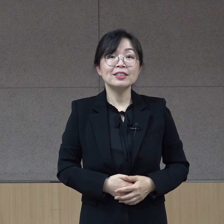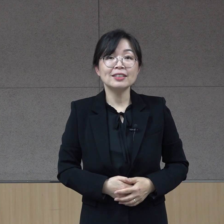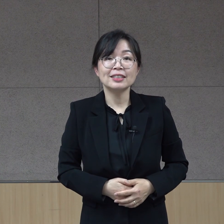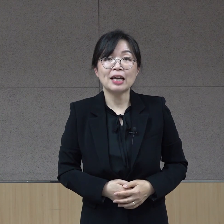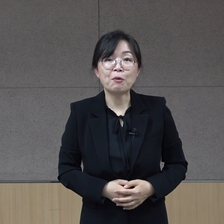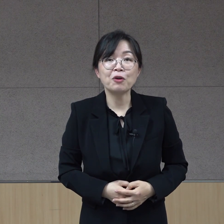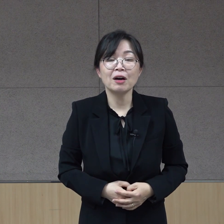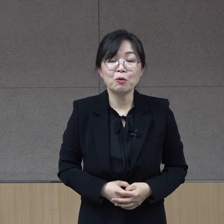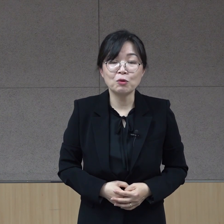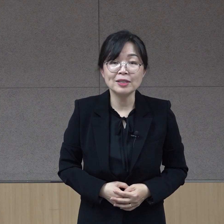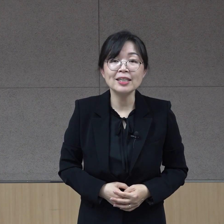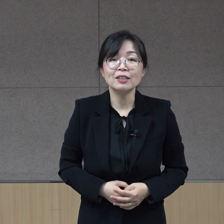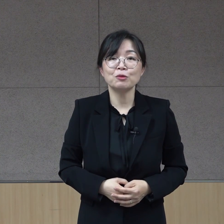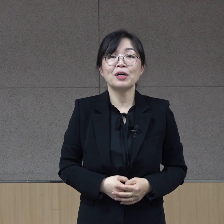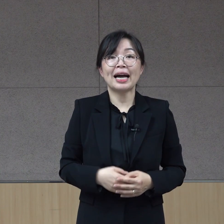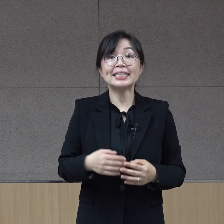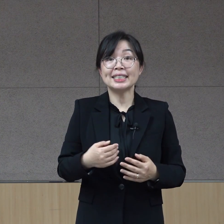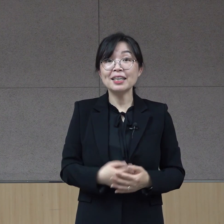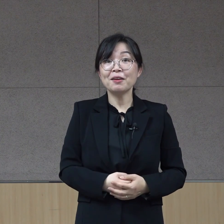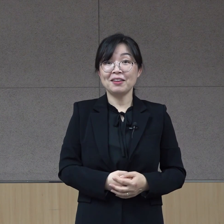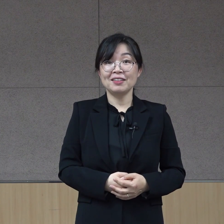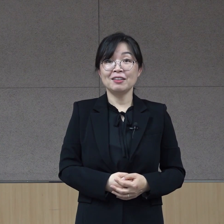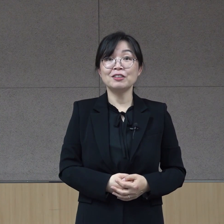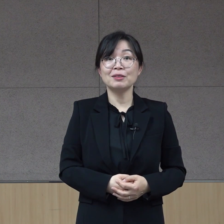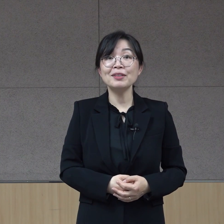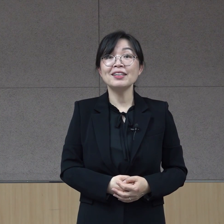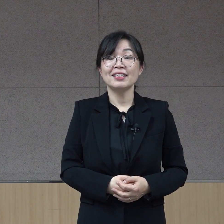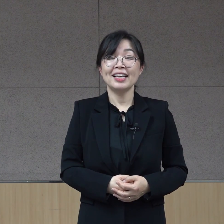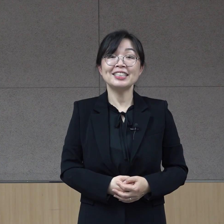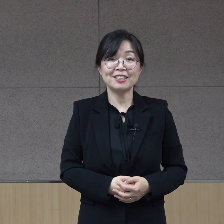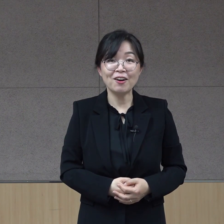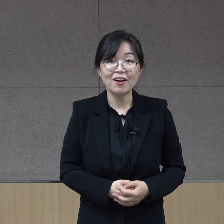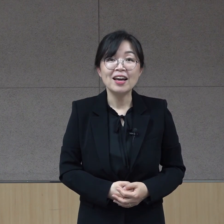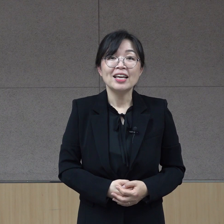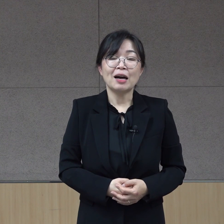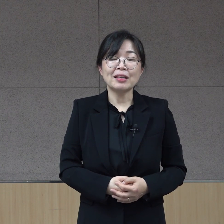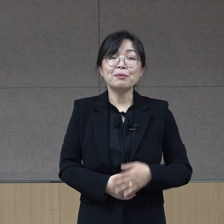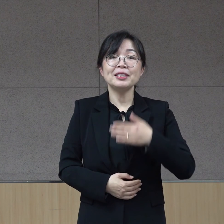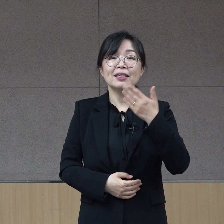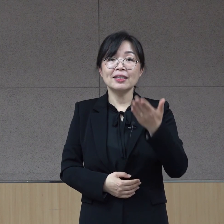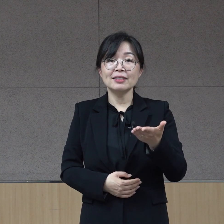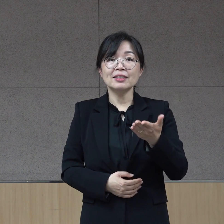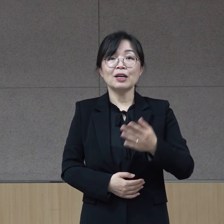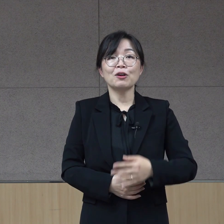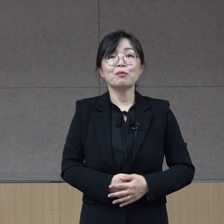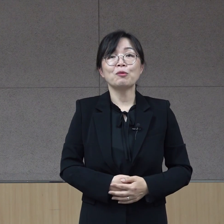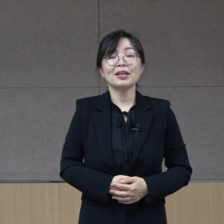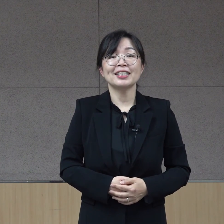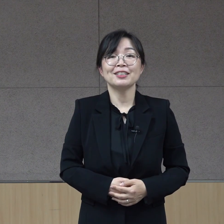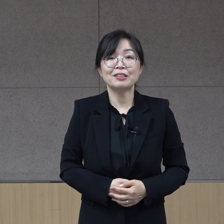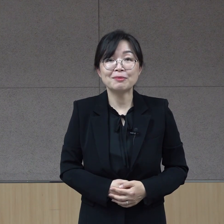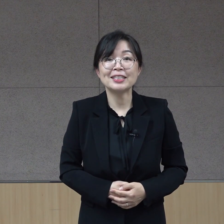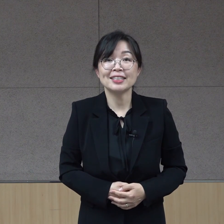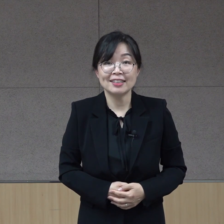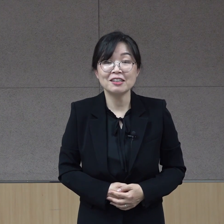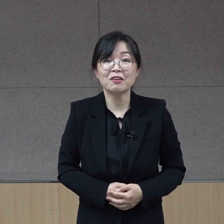오늘은 자음과 모음을 여러분과 같이 연습을 했죠? 다음 시간에는 자음과 모음을 같이 연습하지는 않을